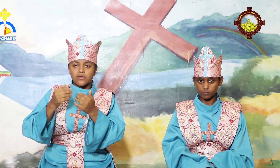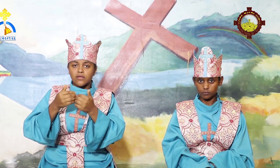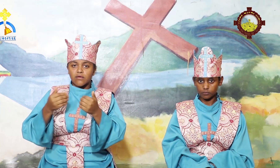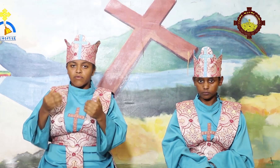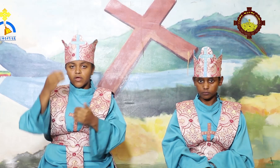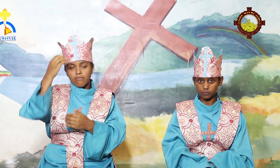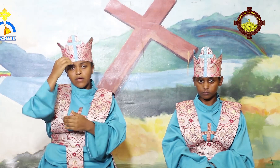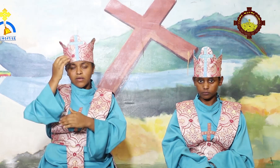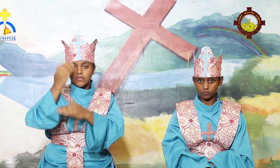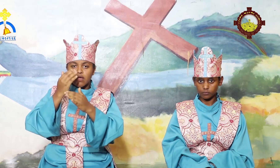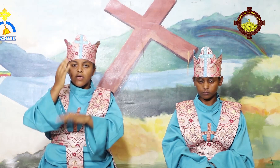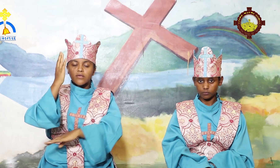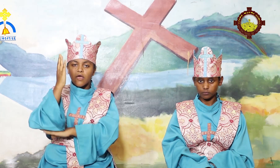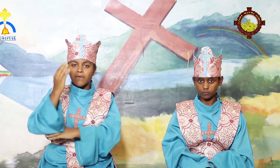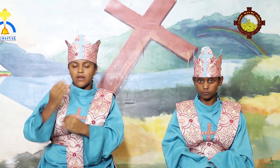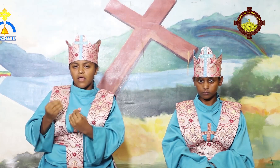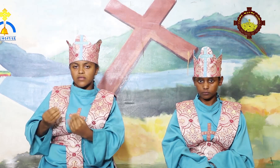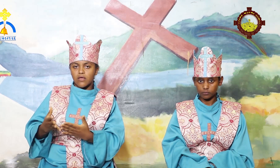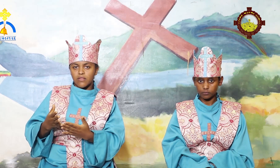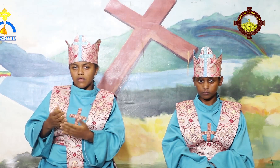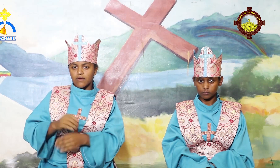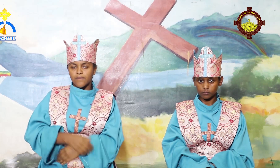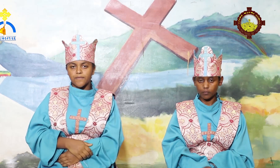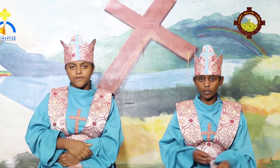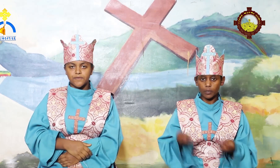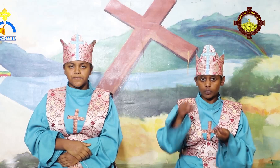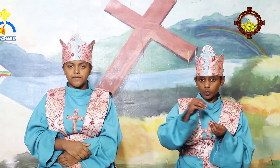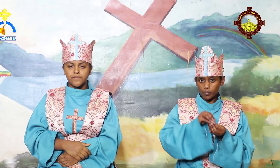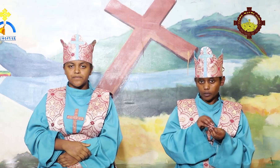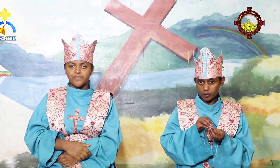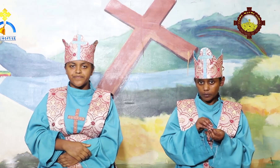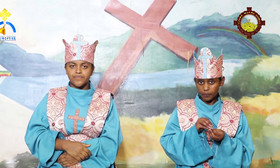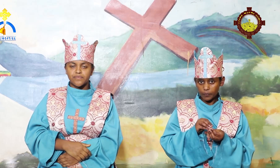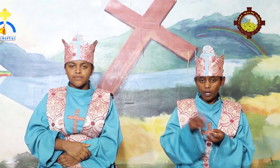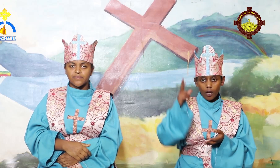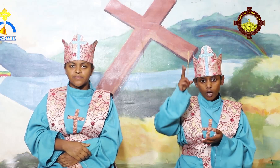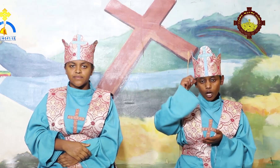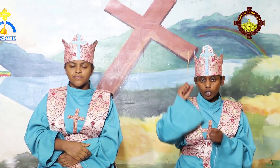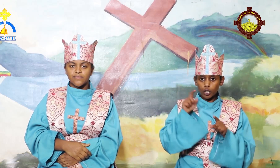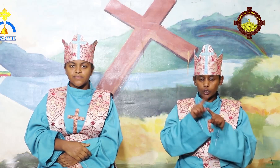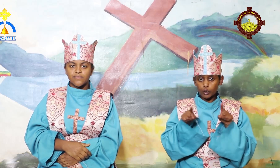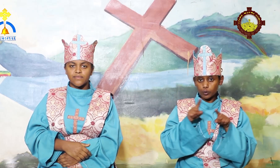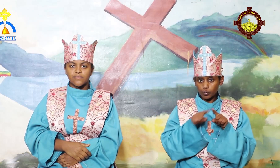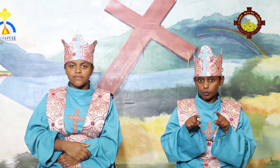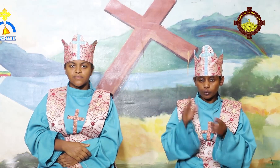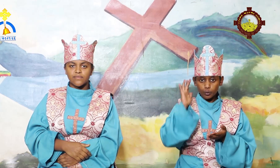መራቅ መንግሥተ እግዚአብሔርን ያሳጣል። በተጨማሪም ከአጋንንት ልዩ ልዩ